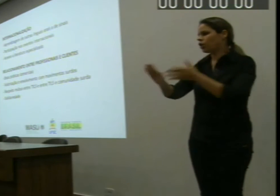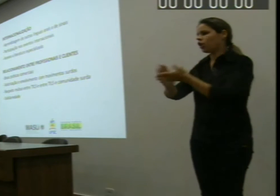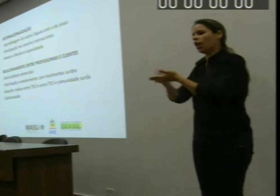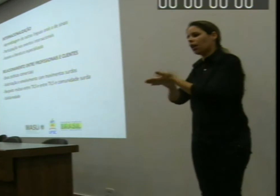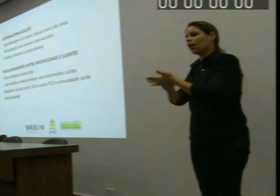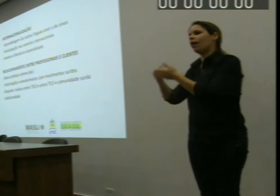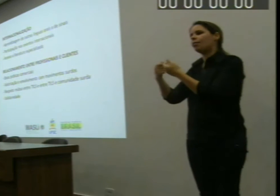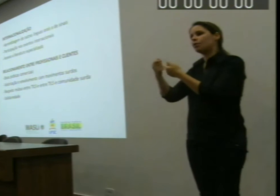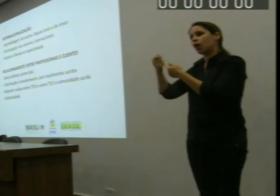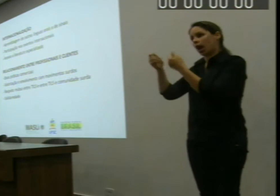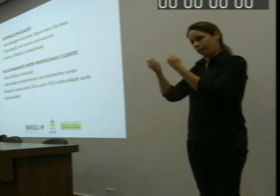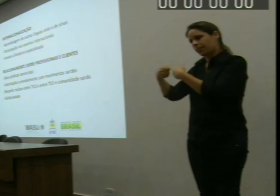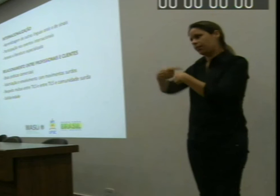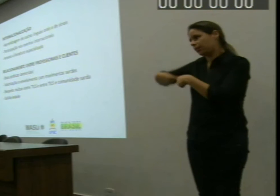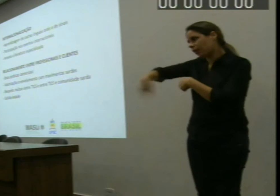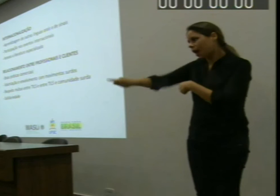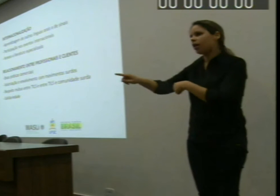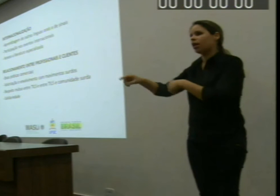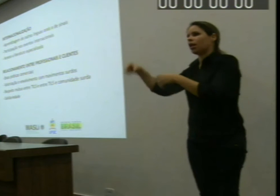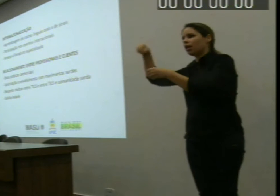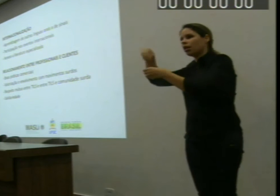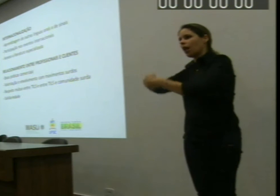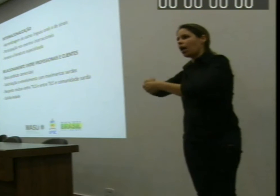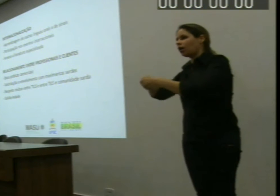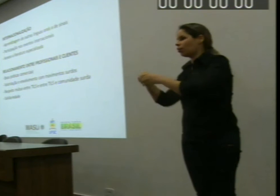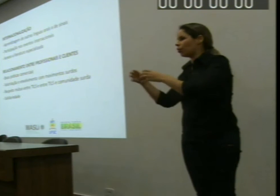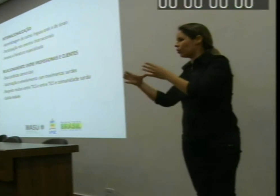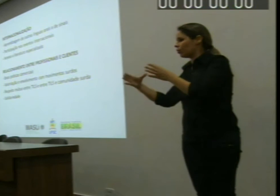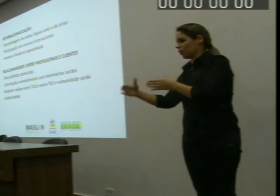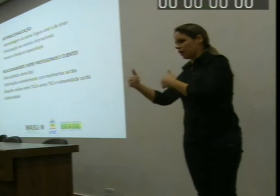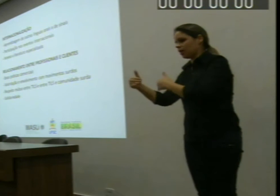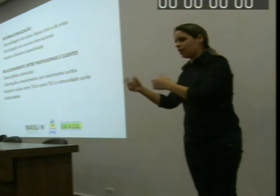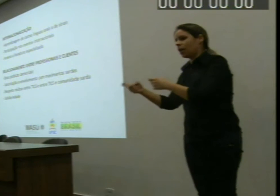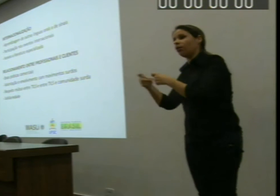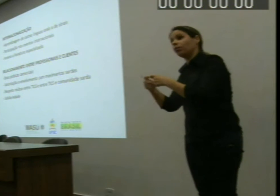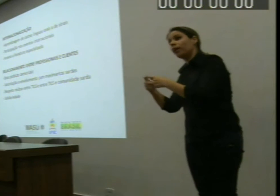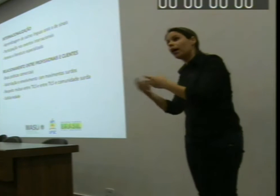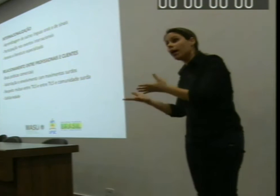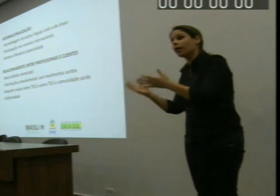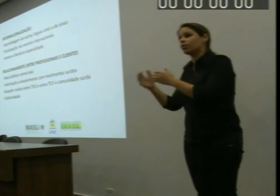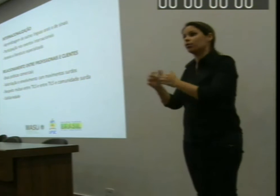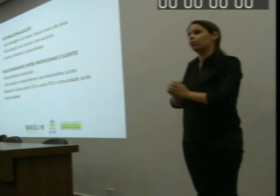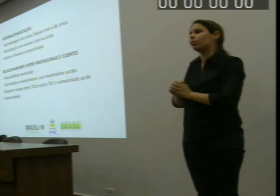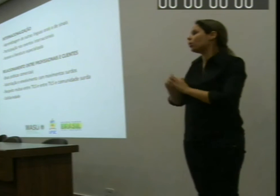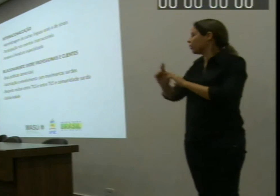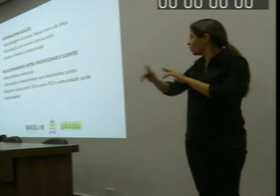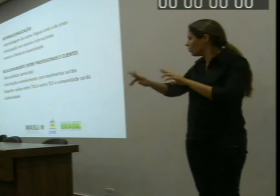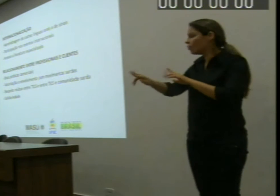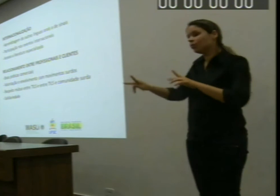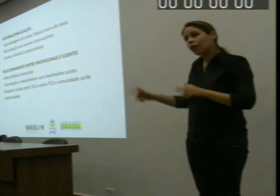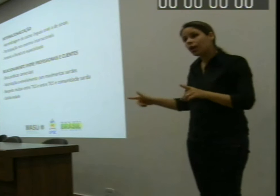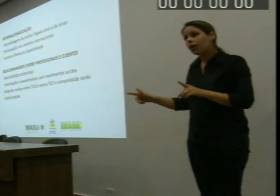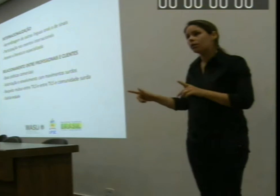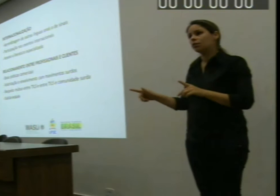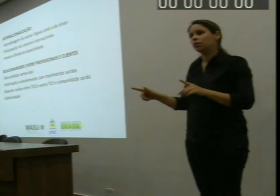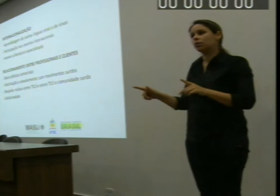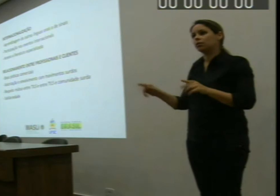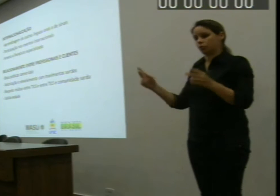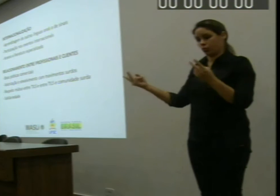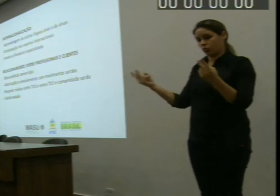a a a a interpretar de fato aquilo que tá sendo colocado na na na intermediação entre surdos e